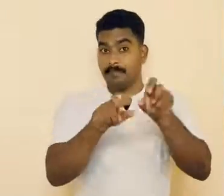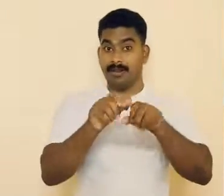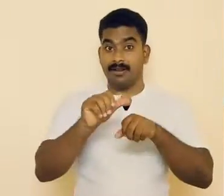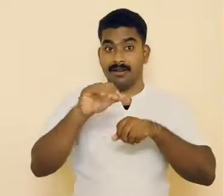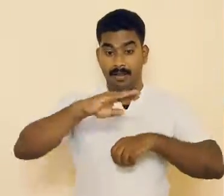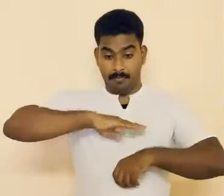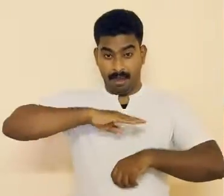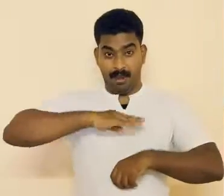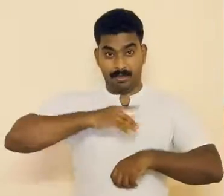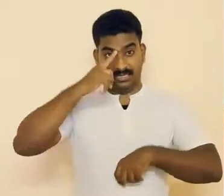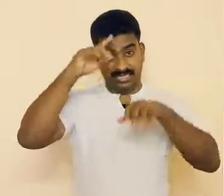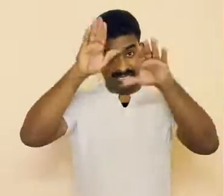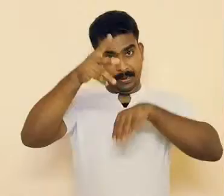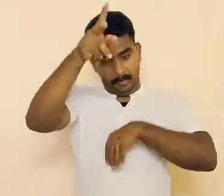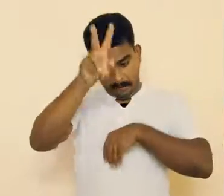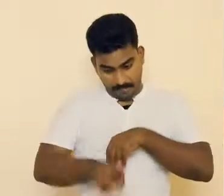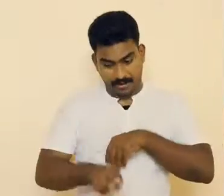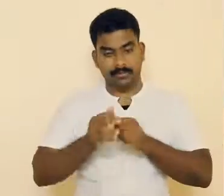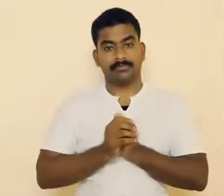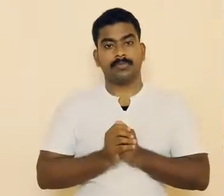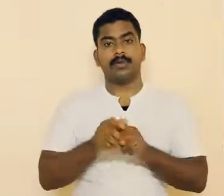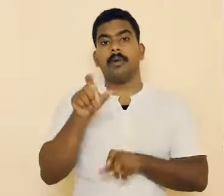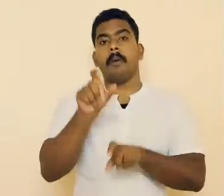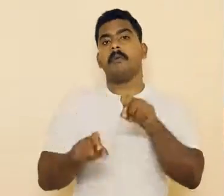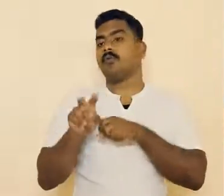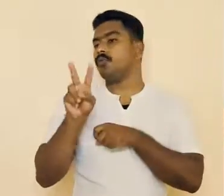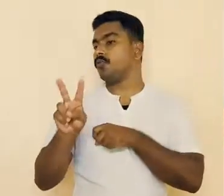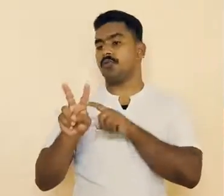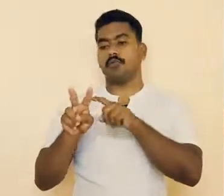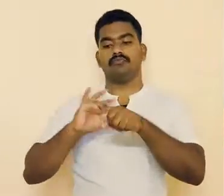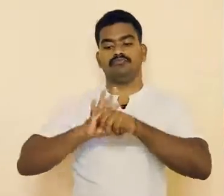21 പേർ മഹാരാഷ്ട്രയിൽ നിന്ന് എത്തിയവരാണ്.